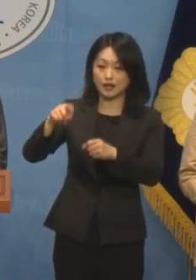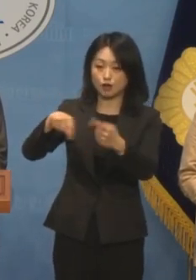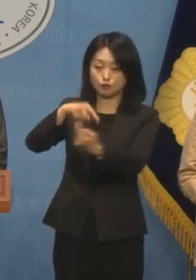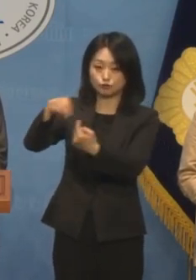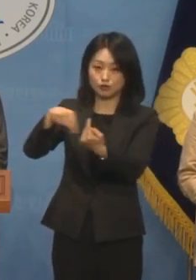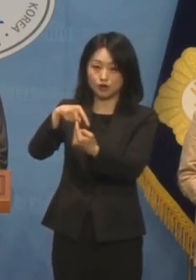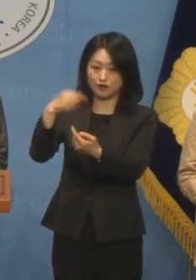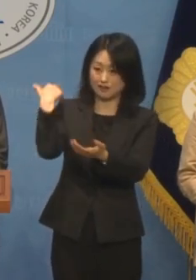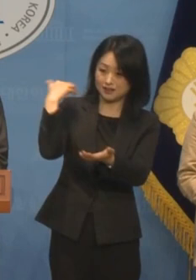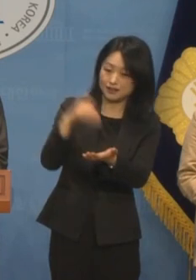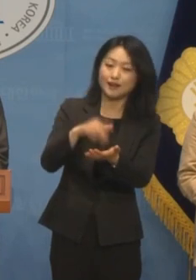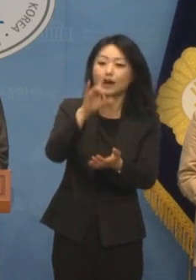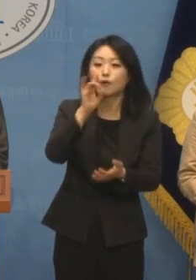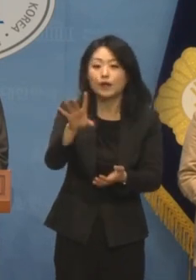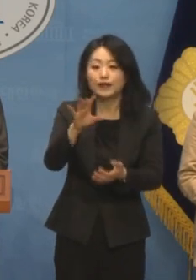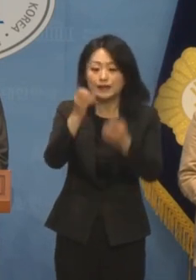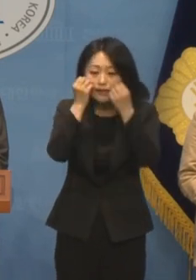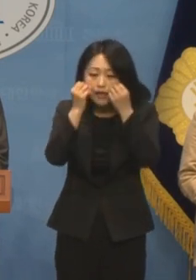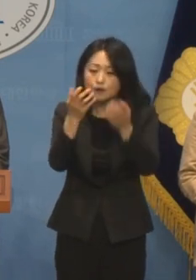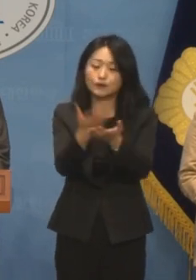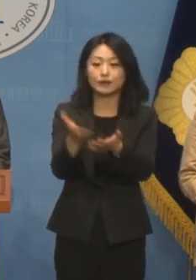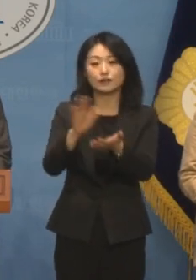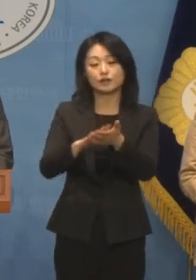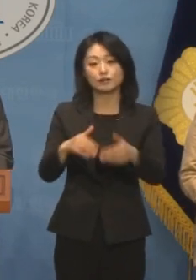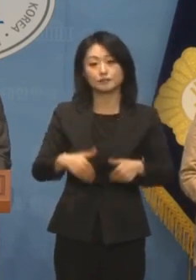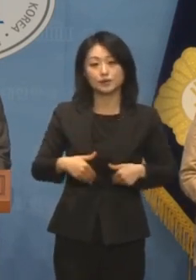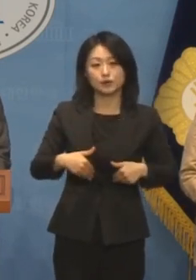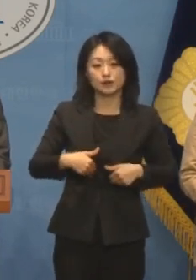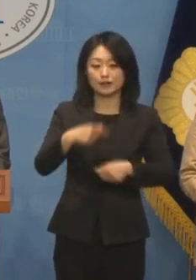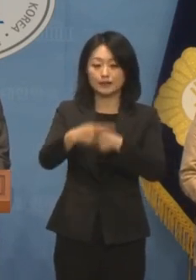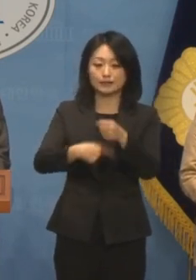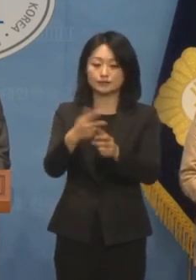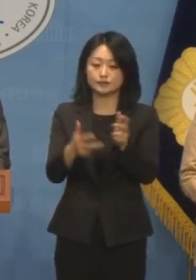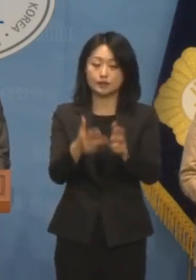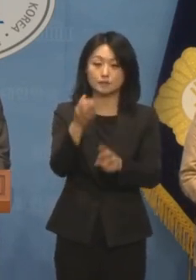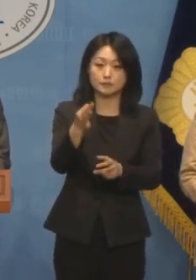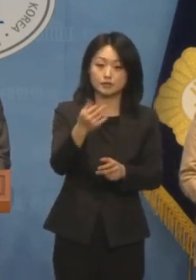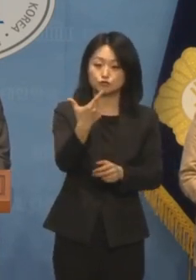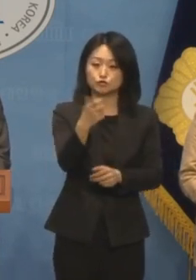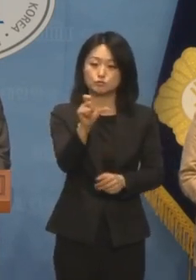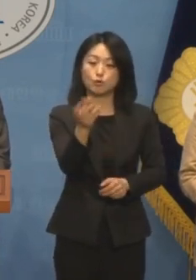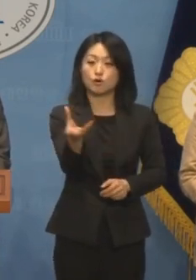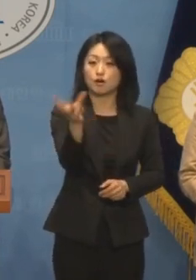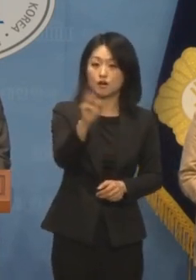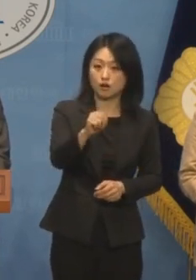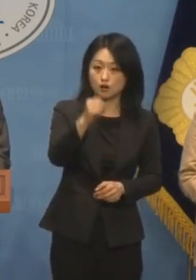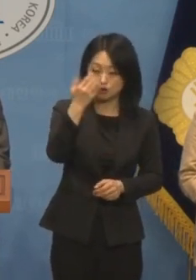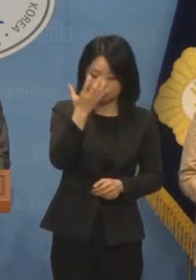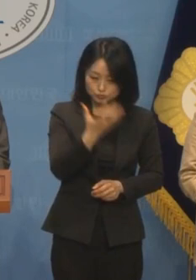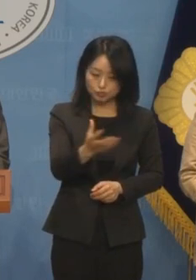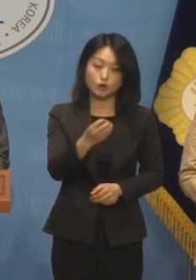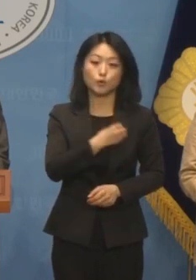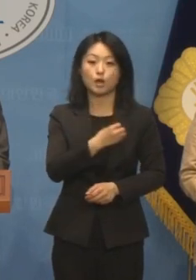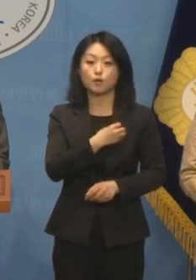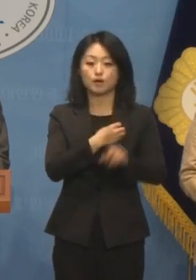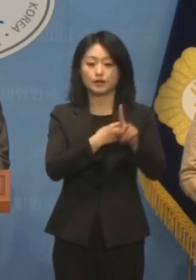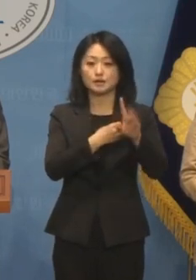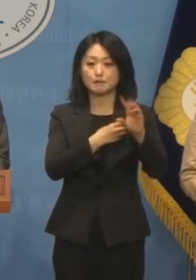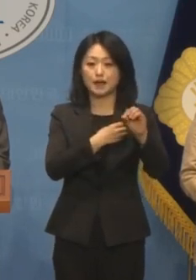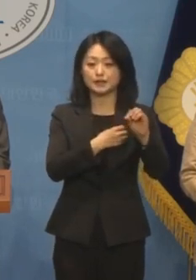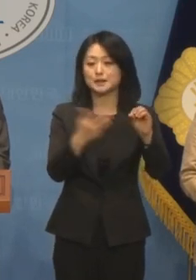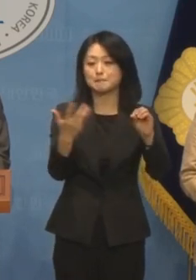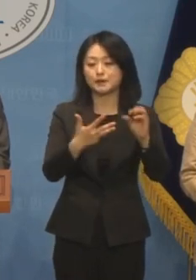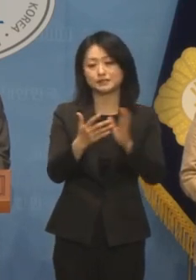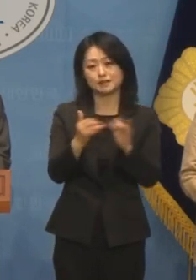버틸 수 없기 때문입니다. 이제 카라는 한 해 사업 예산 65억, 후원 회원 1만 8천 명이라는